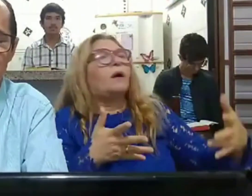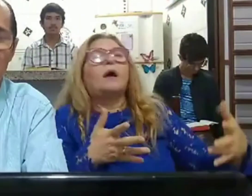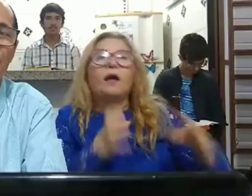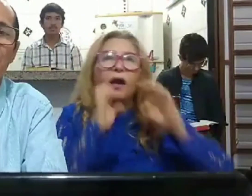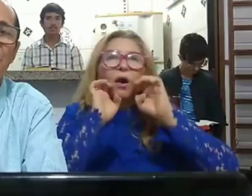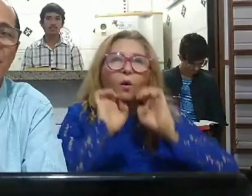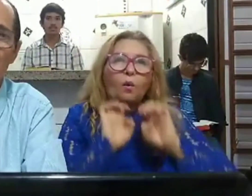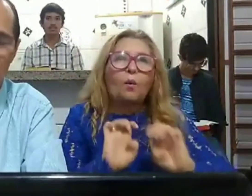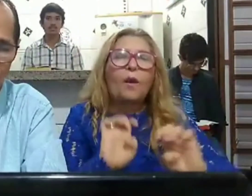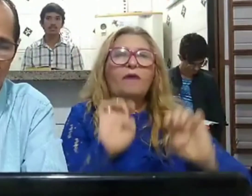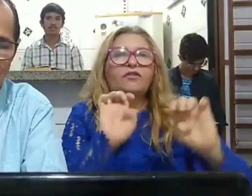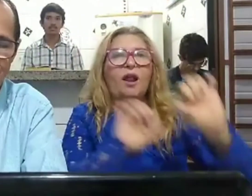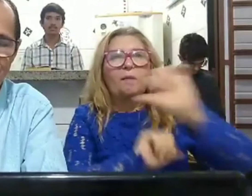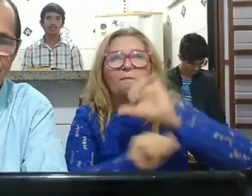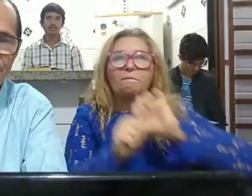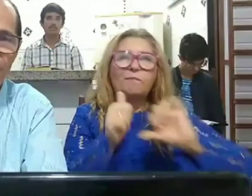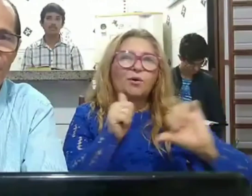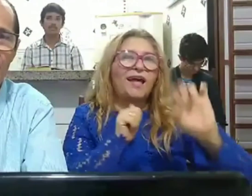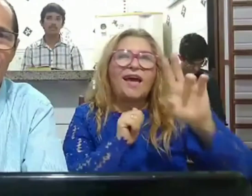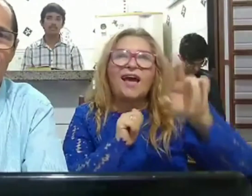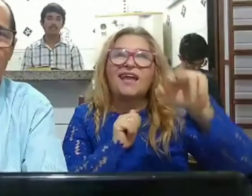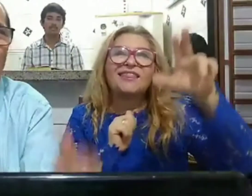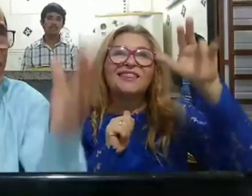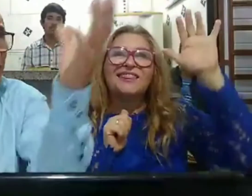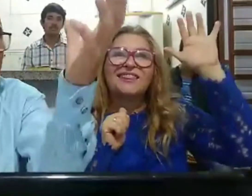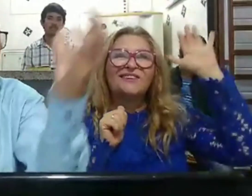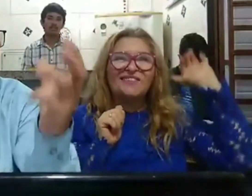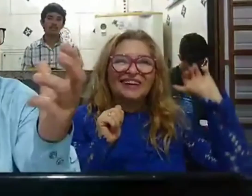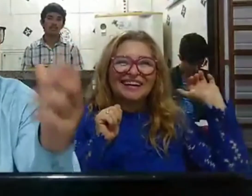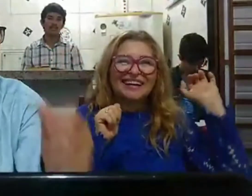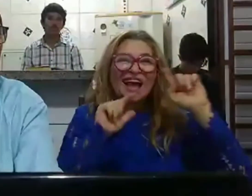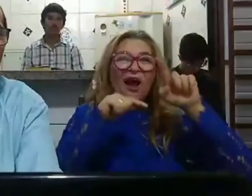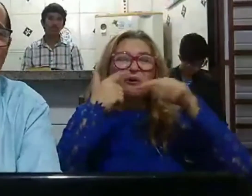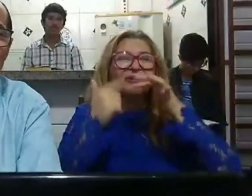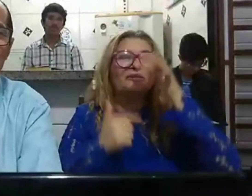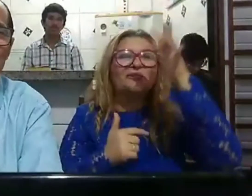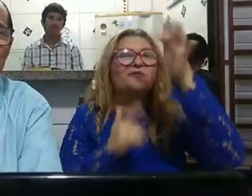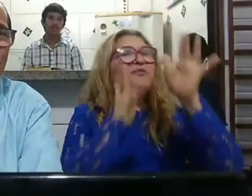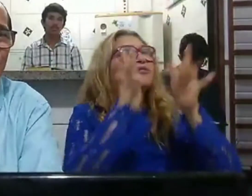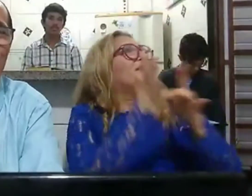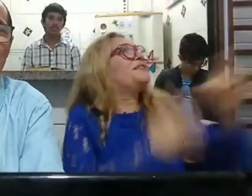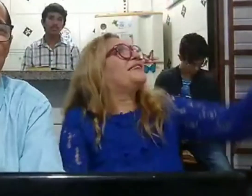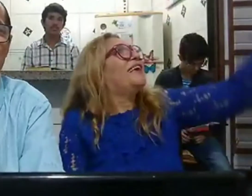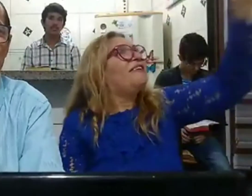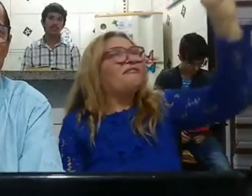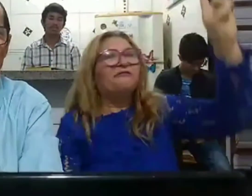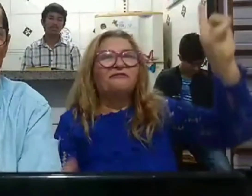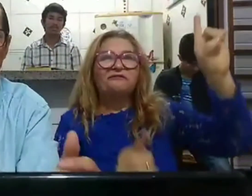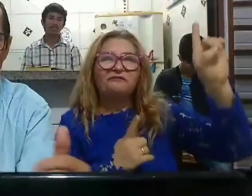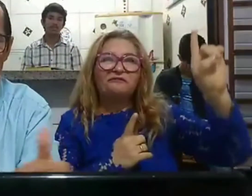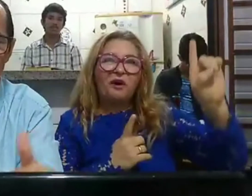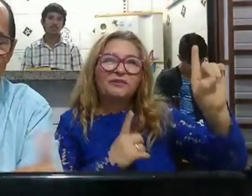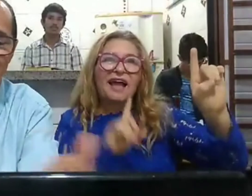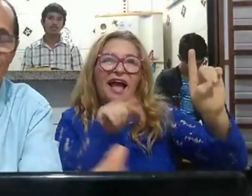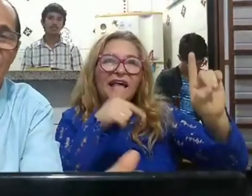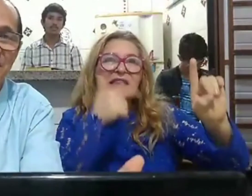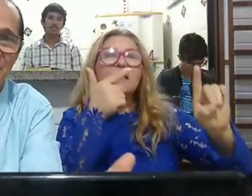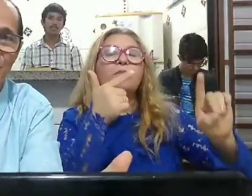de Deus não muda. Quando Jesus voltar no arrebatamento, depois do arrebatamento vai ter a